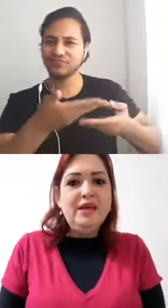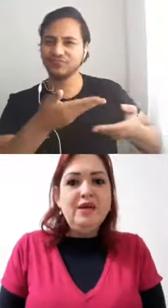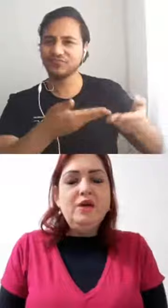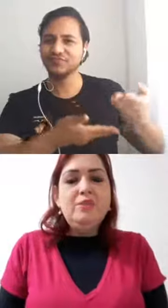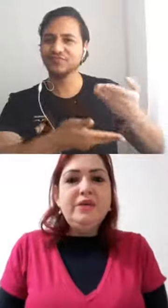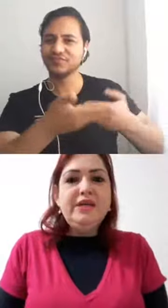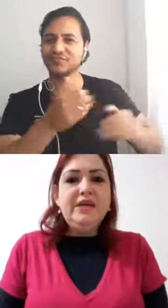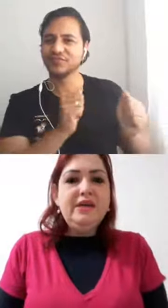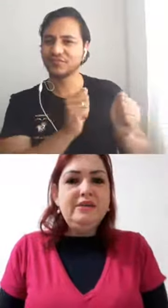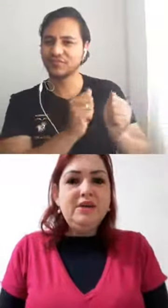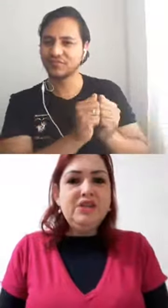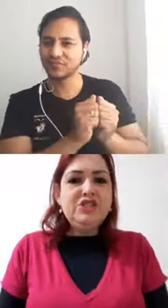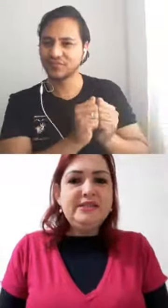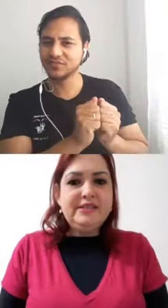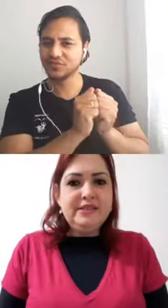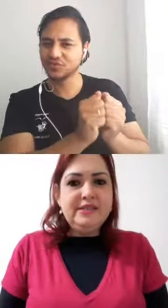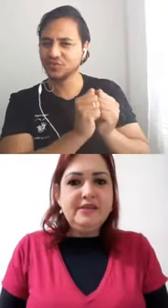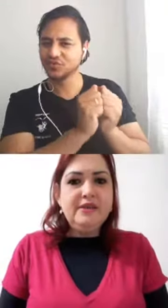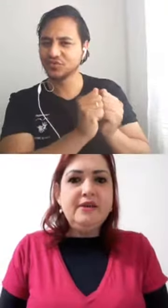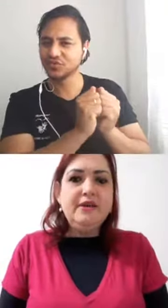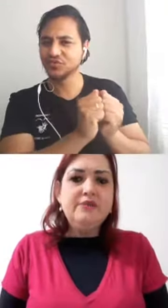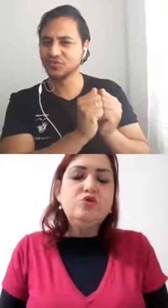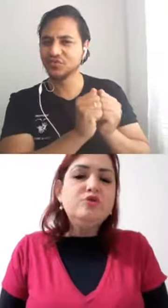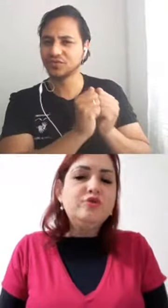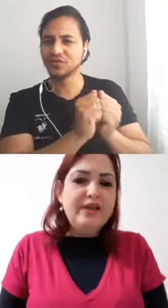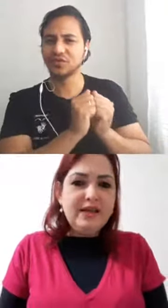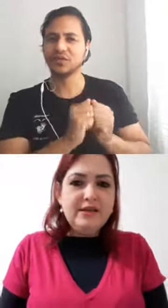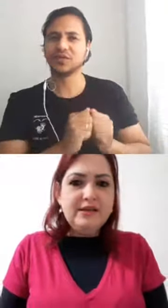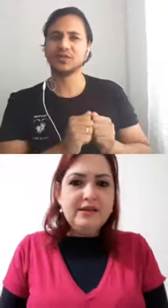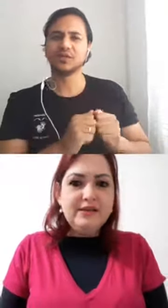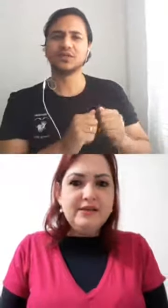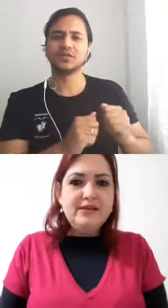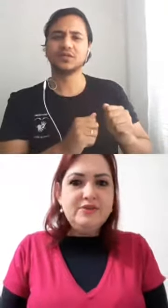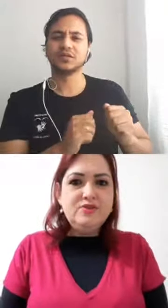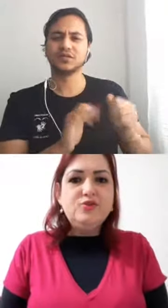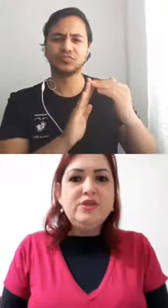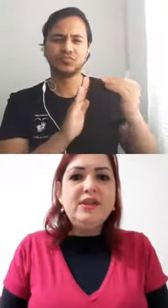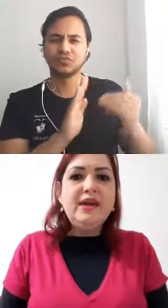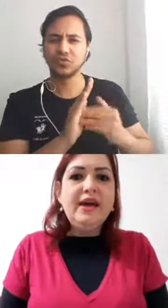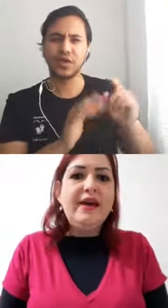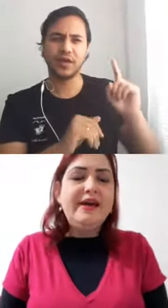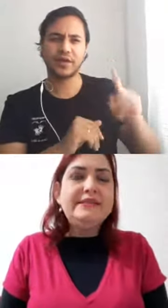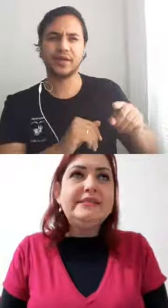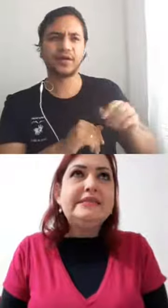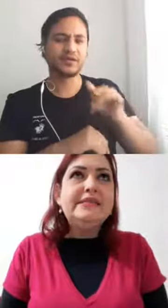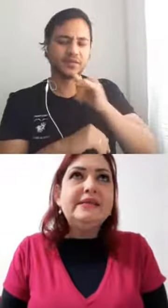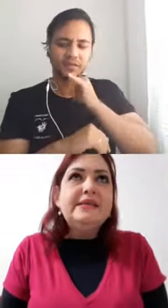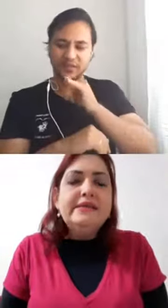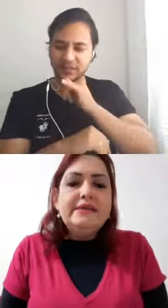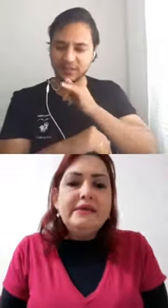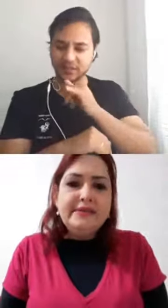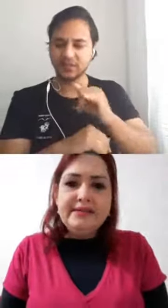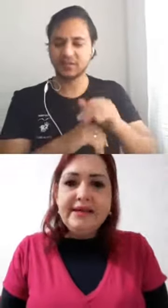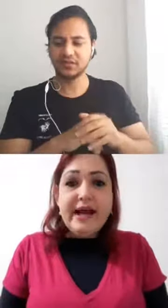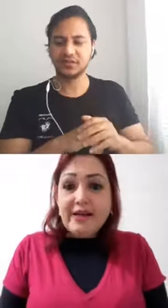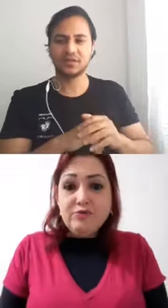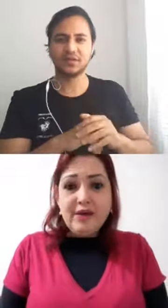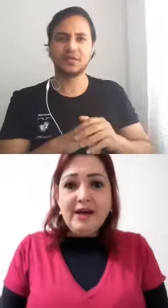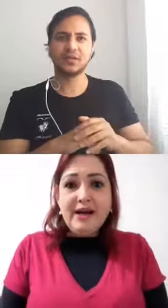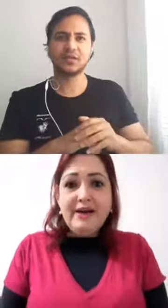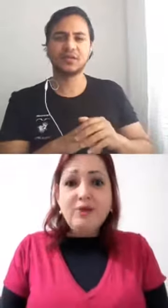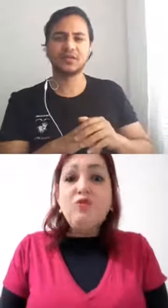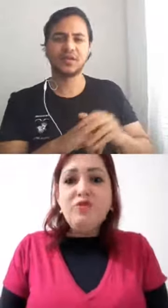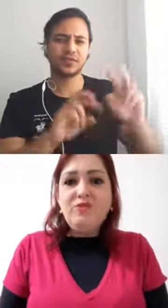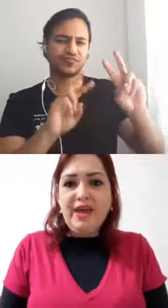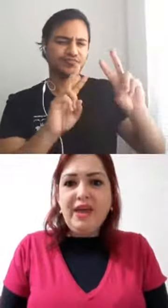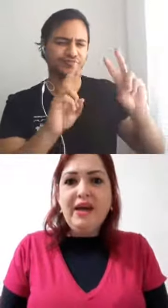né? Porque eu acho que assim, tudo vai do que é assim, intrigado